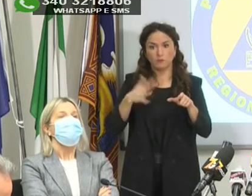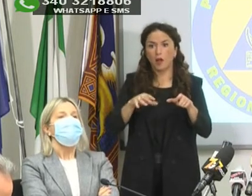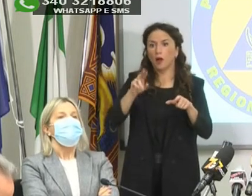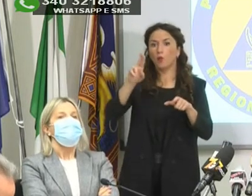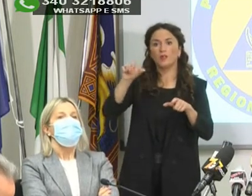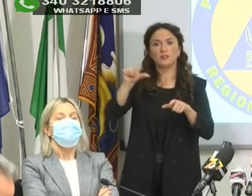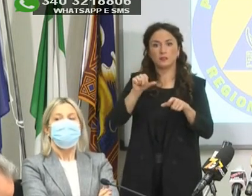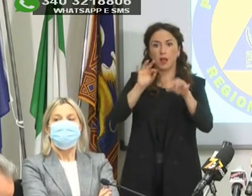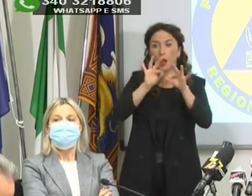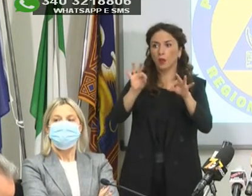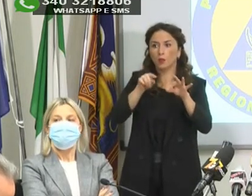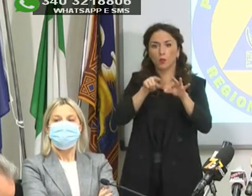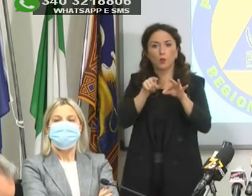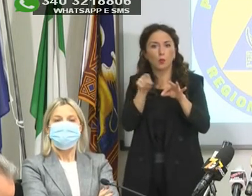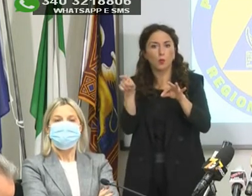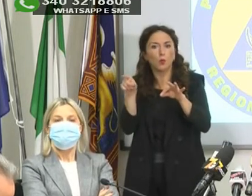ULS